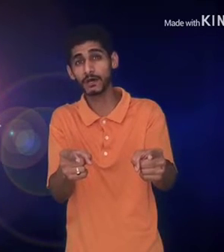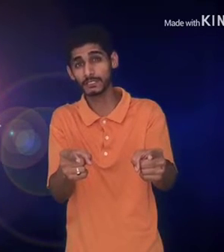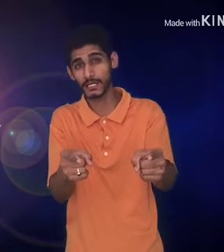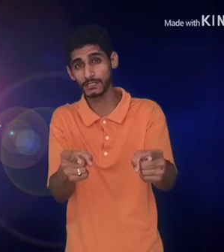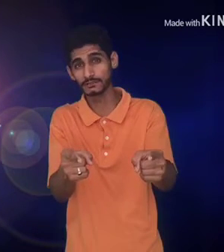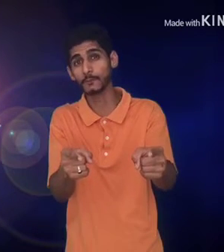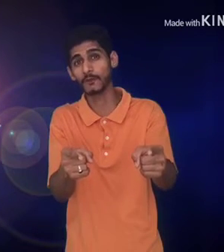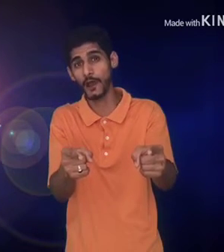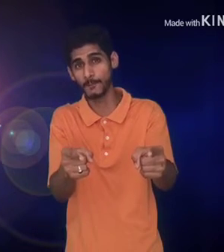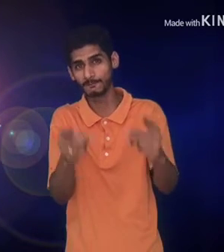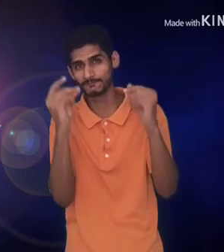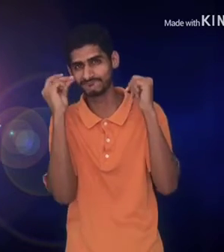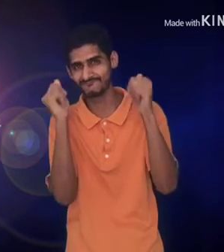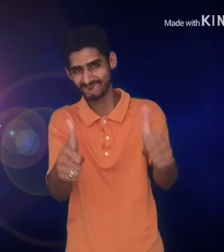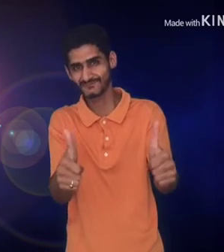tomorrow,ub और झाधो